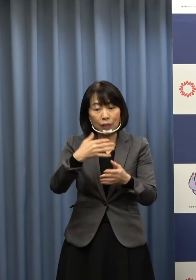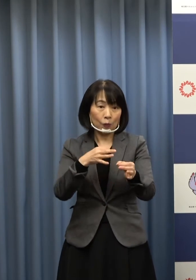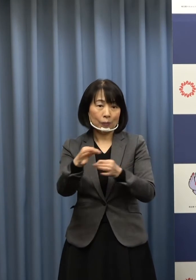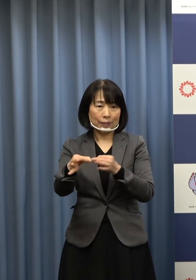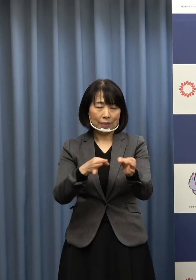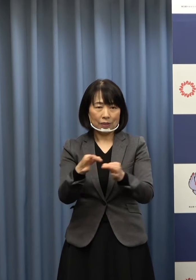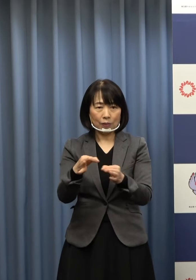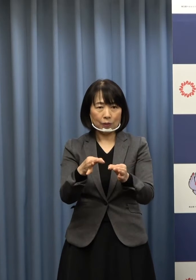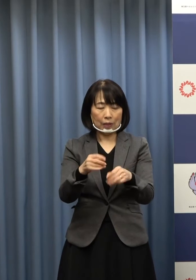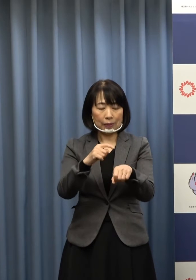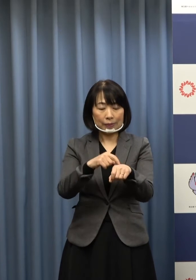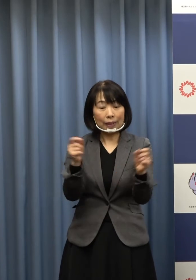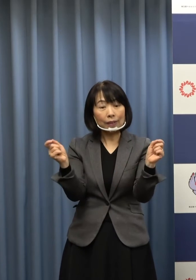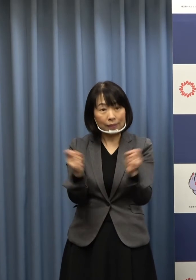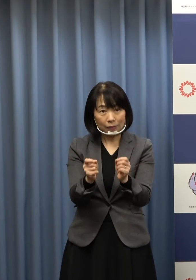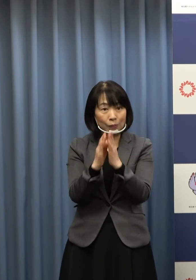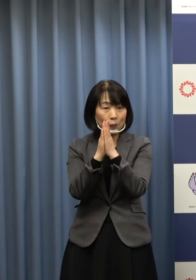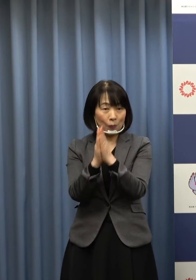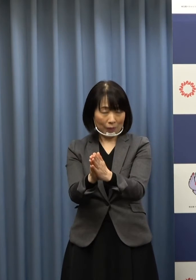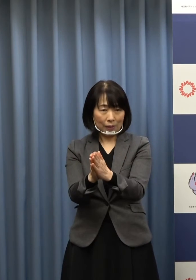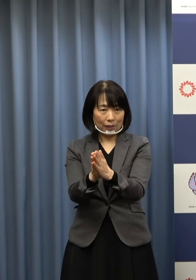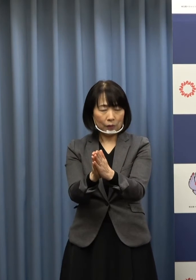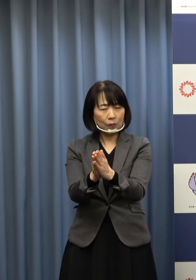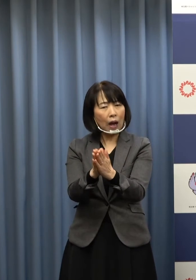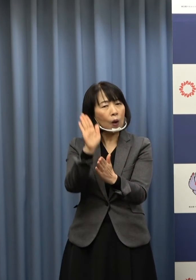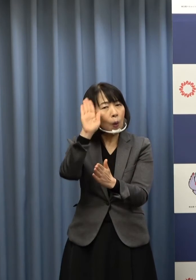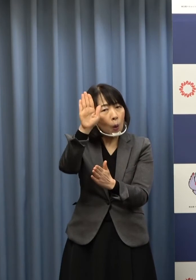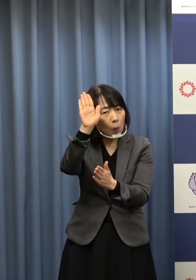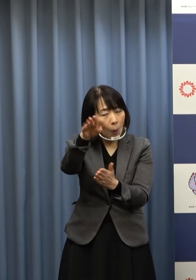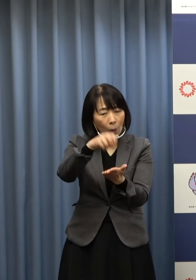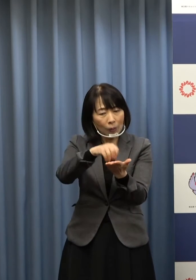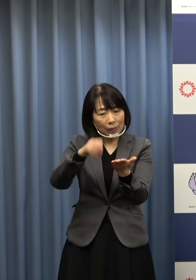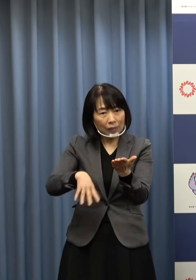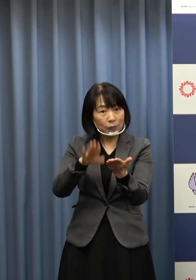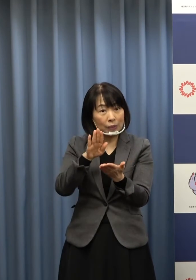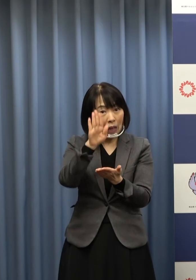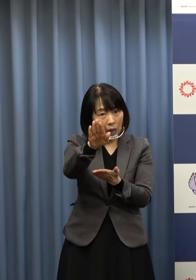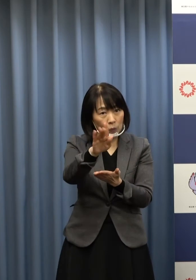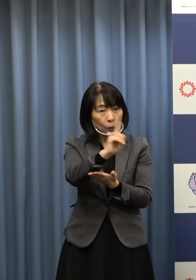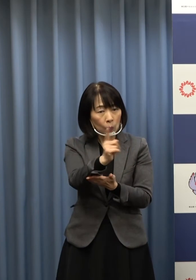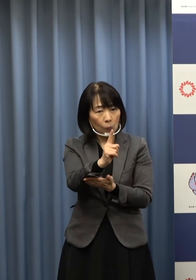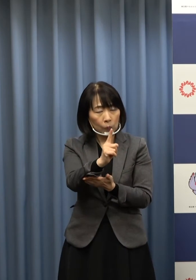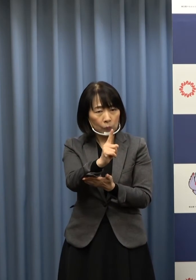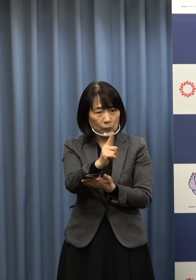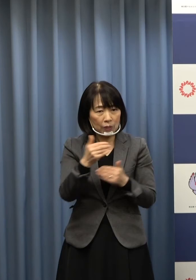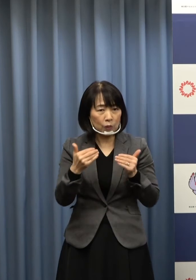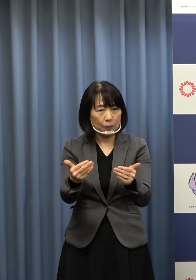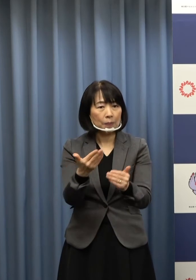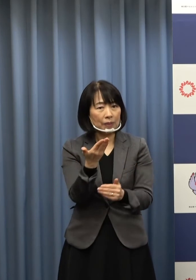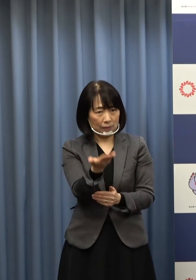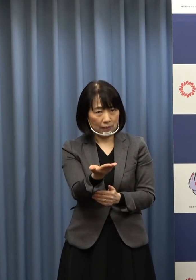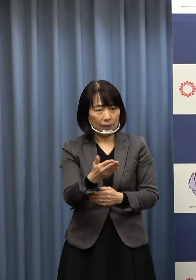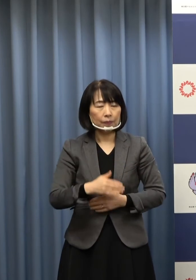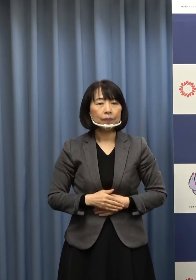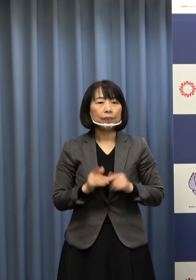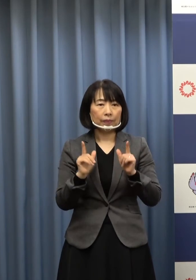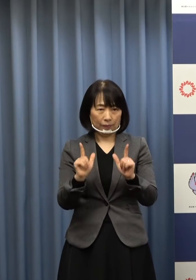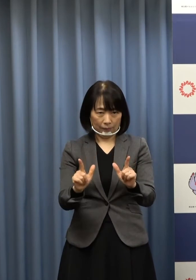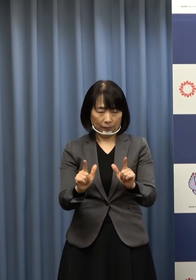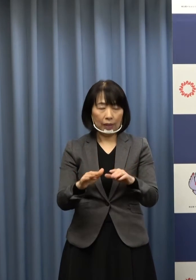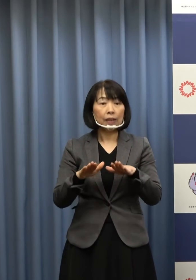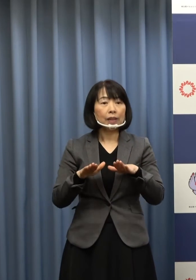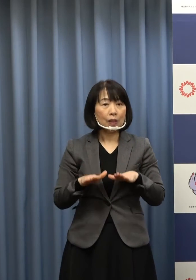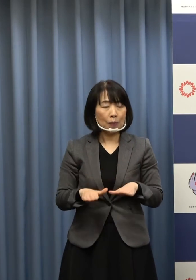その解除したとしてどう継続しようと今検討されていらっしゃいますか。 現時点では様々な検討がありますけれ